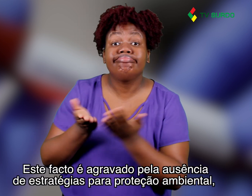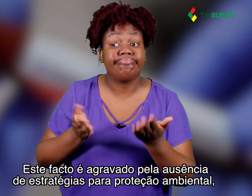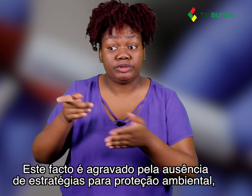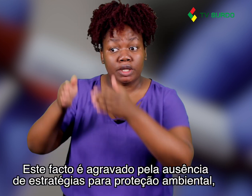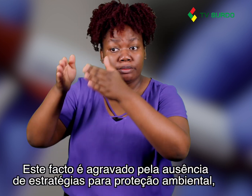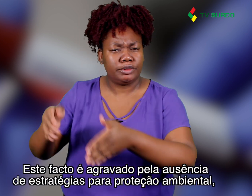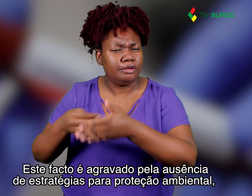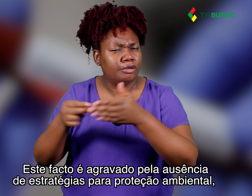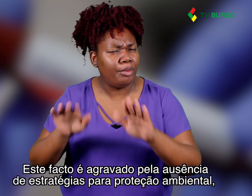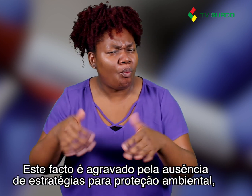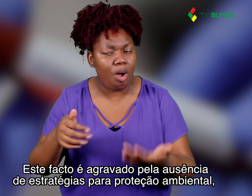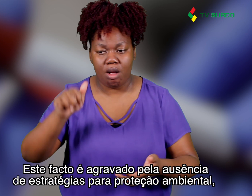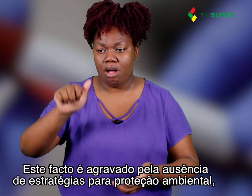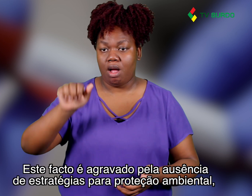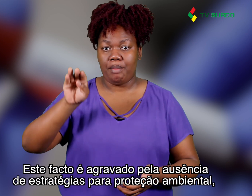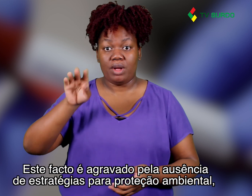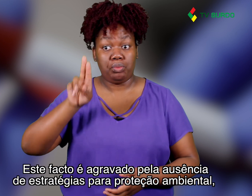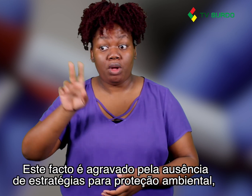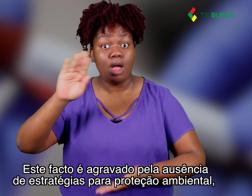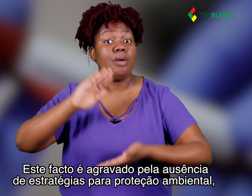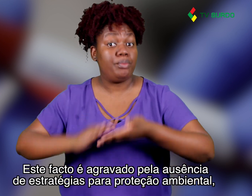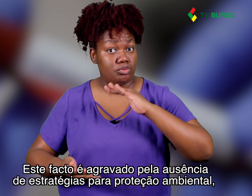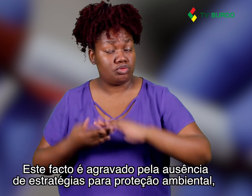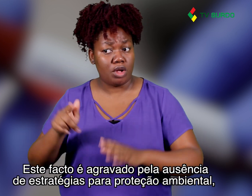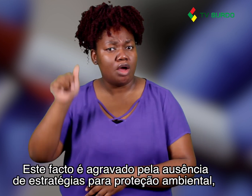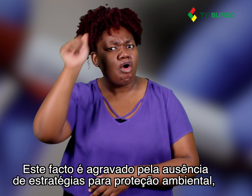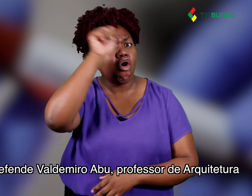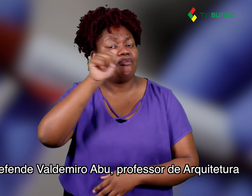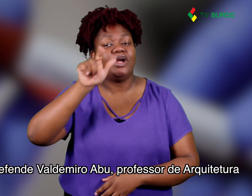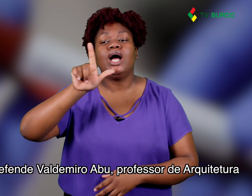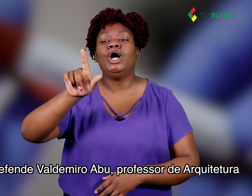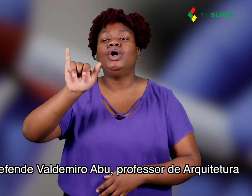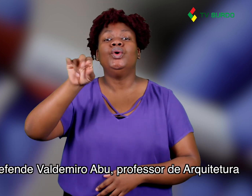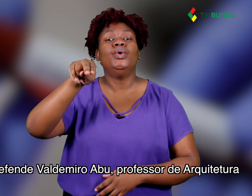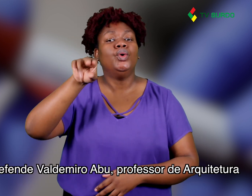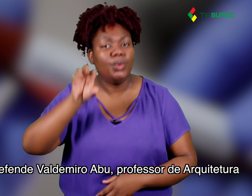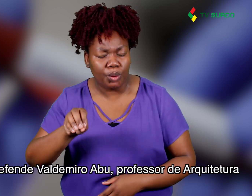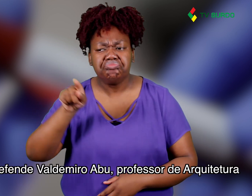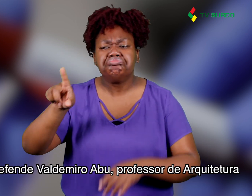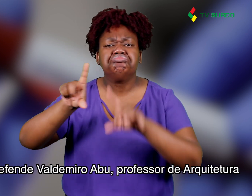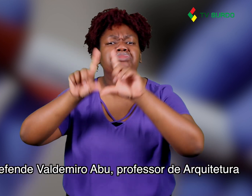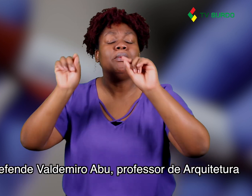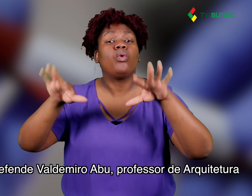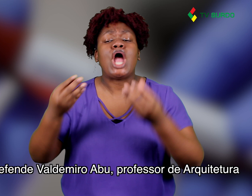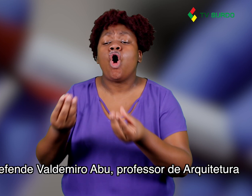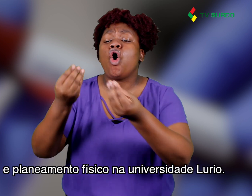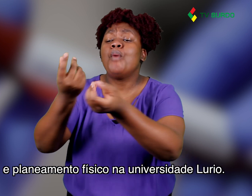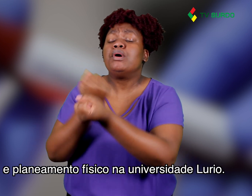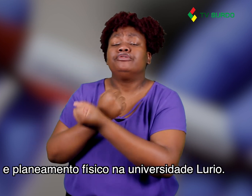fato é agravado pela ausência de estratégias para a proteção ambiental, defende Valdimiro Abu, professor de arquitetura e planeamento